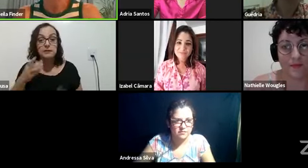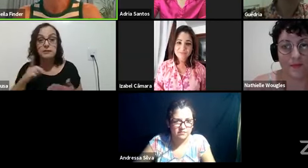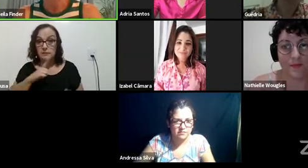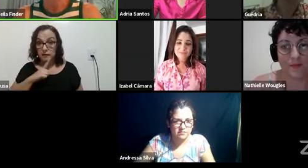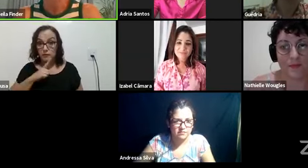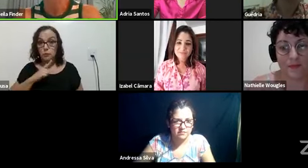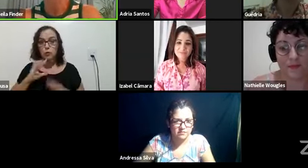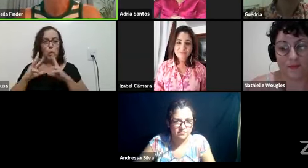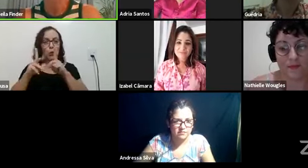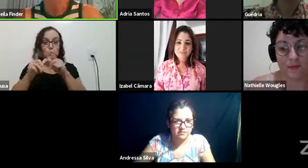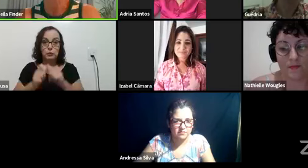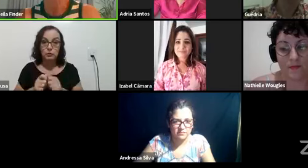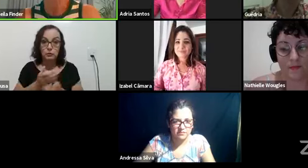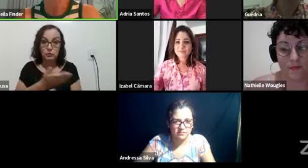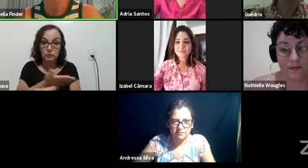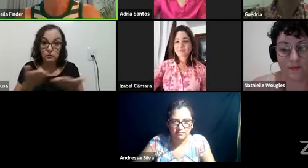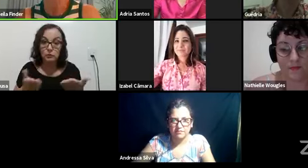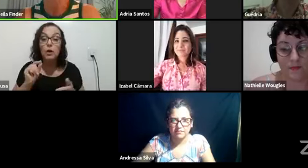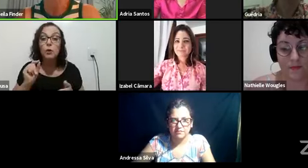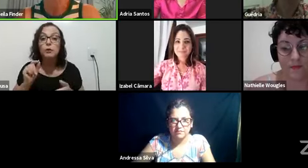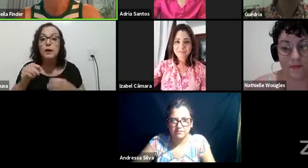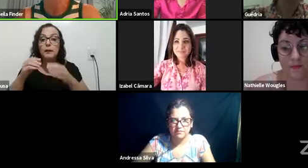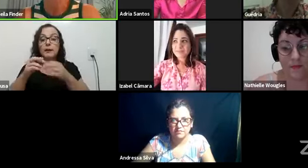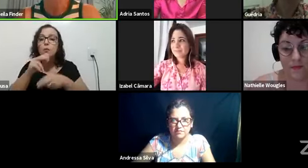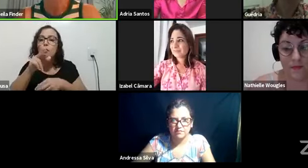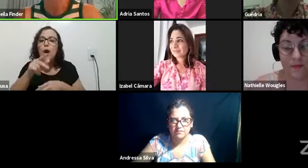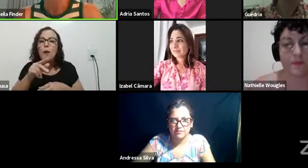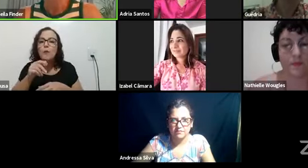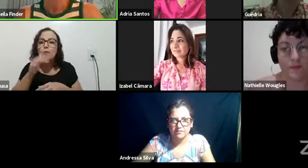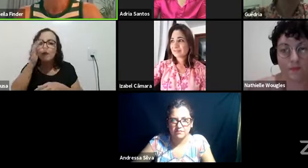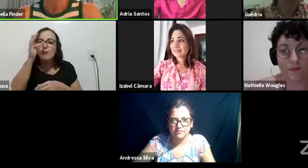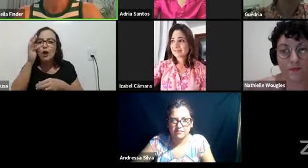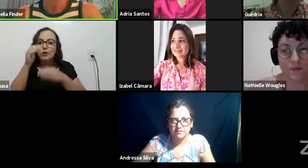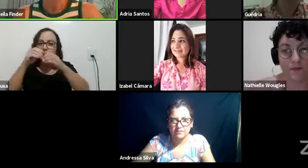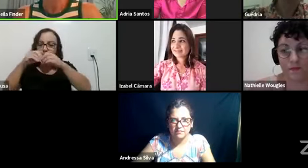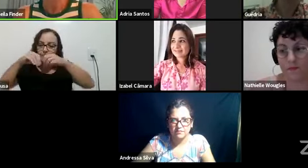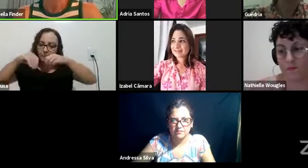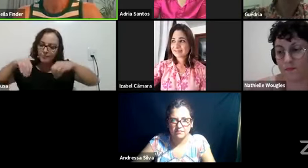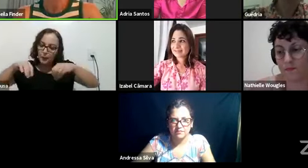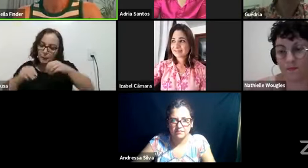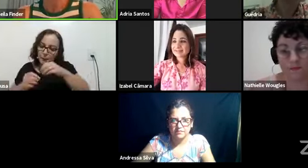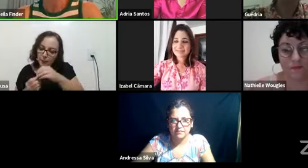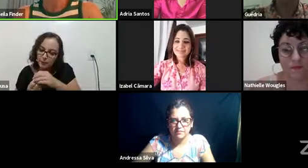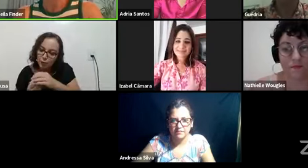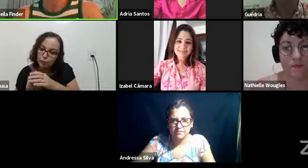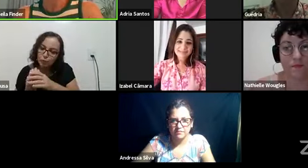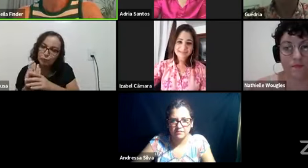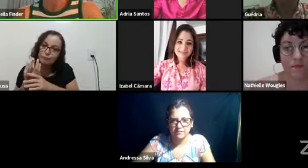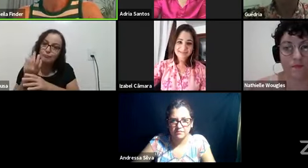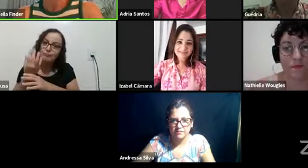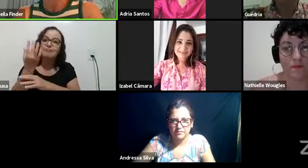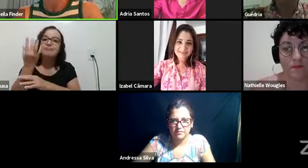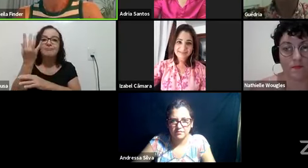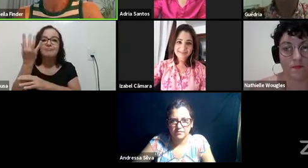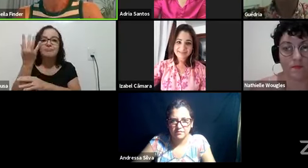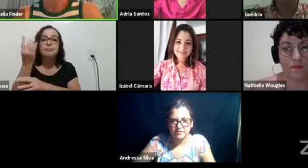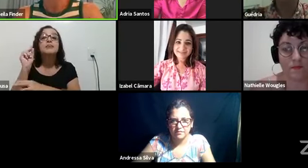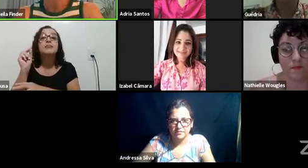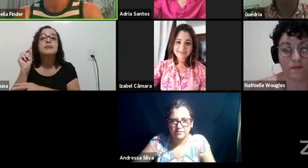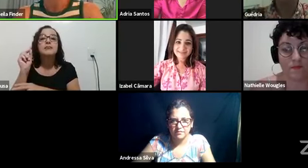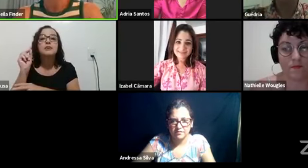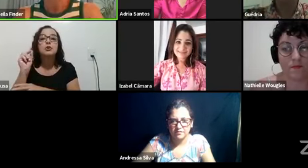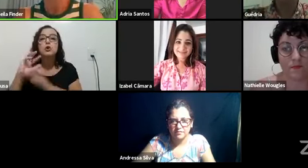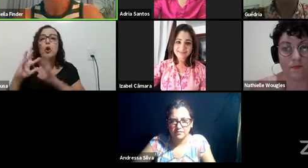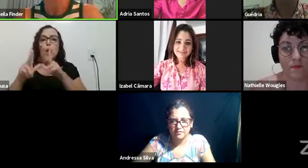todas nós, é a gente plantar essa sementinha, né, para que todas as